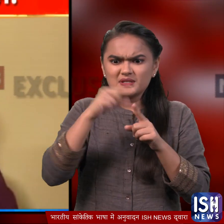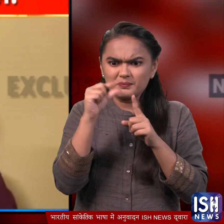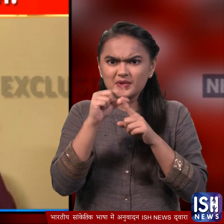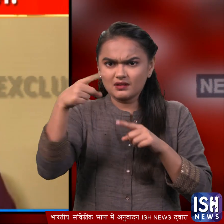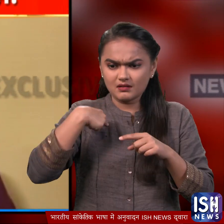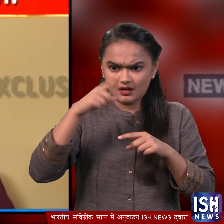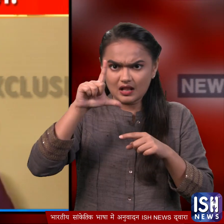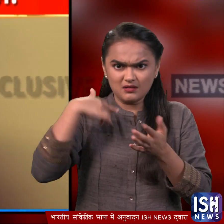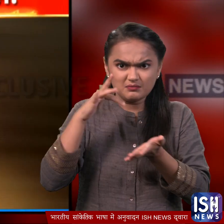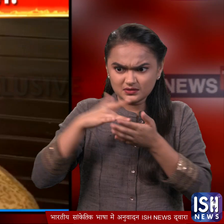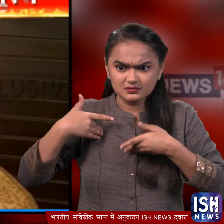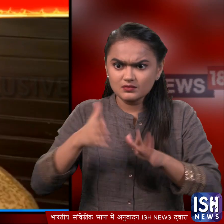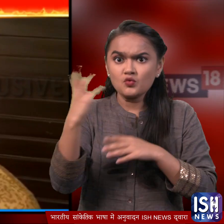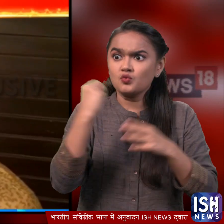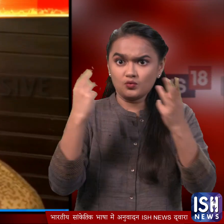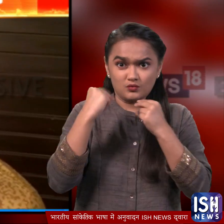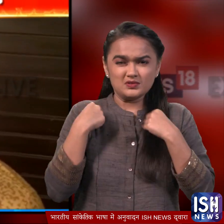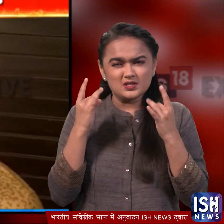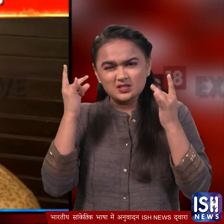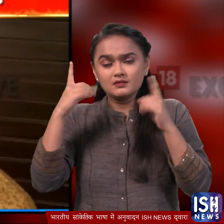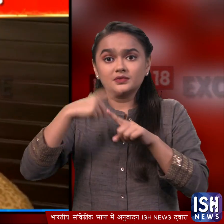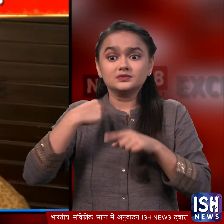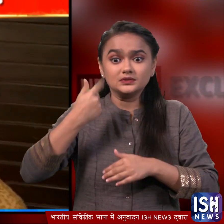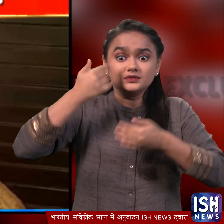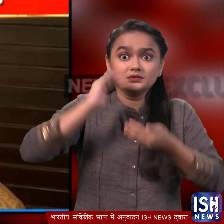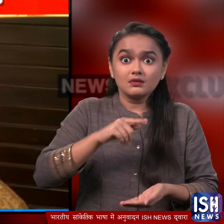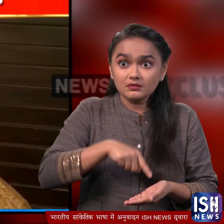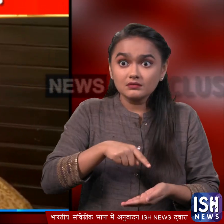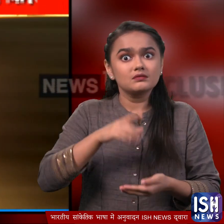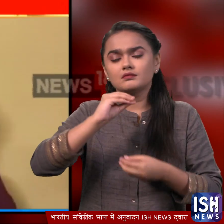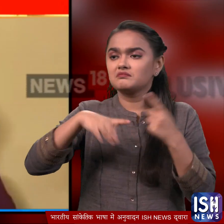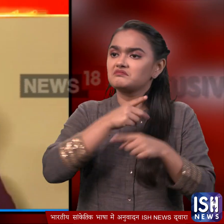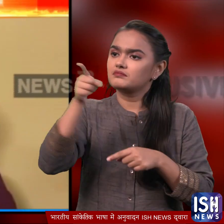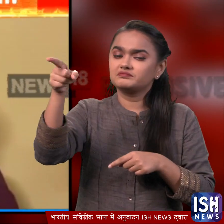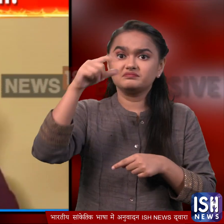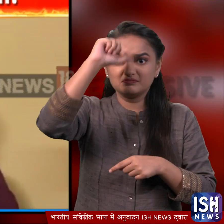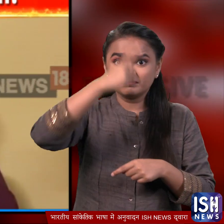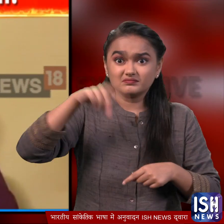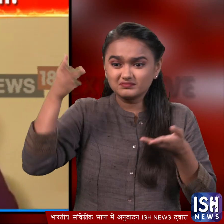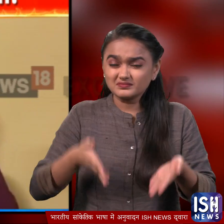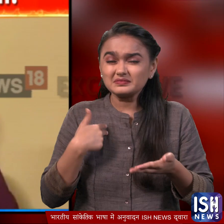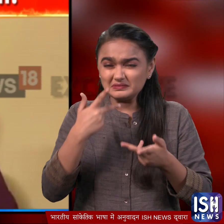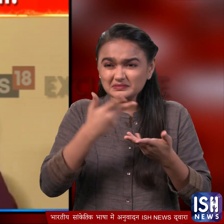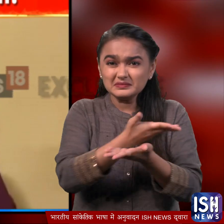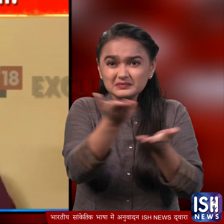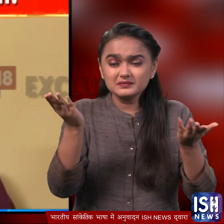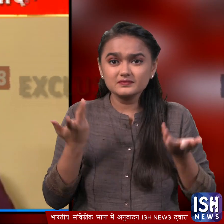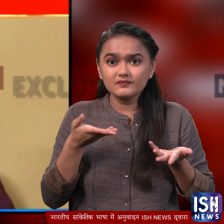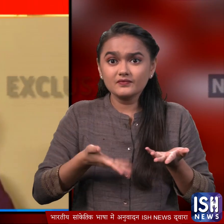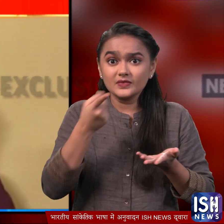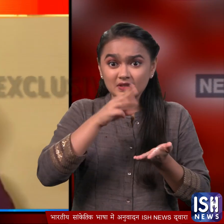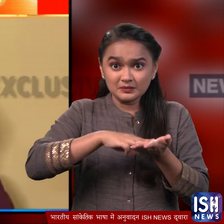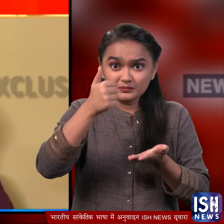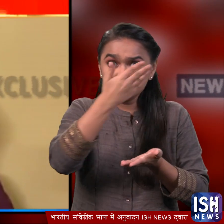प्रियंका ने केंद्रीय गृह राज्य मंत्री और उनके बेटे पर कार्रवाई करने में देरी का आरोप लगा दिया। इस देश को बताइए कि इस मंत्री